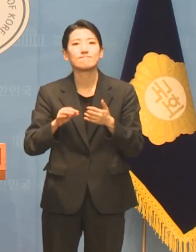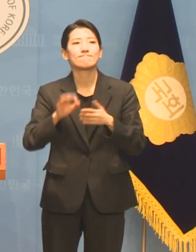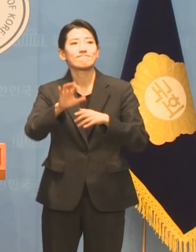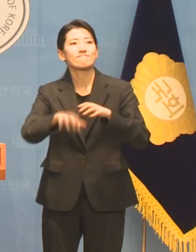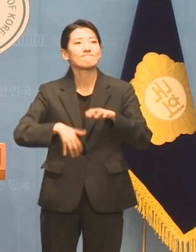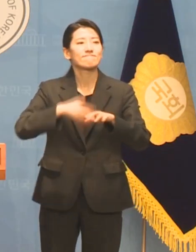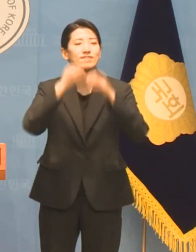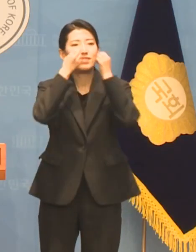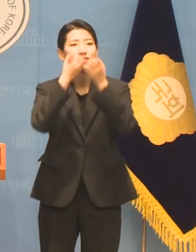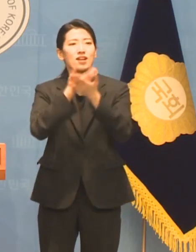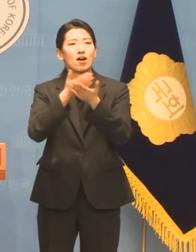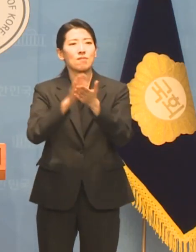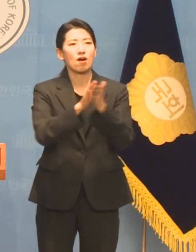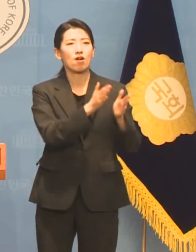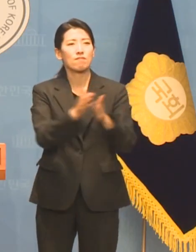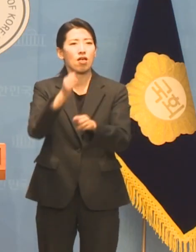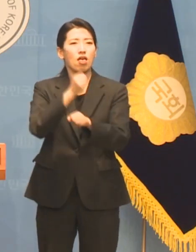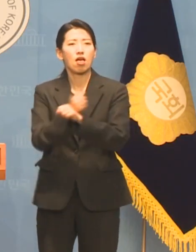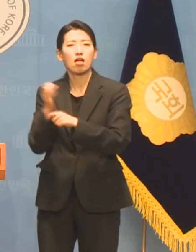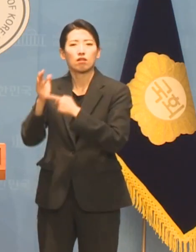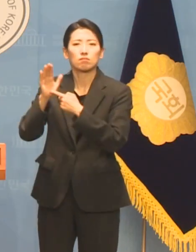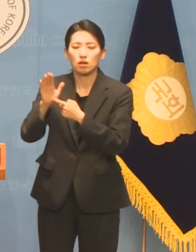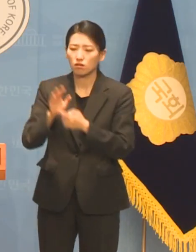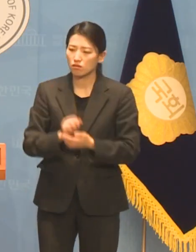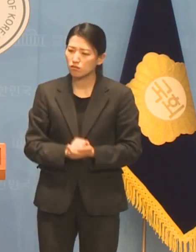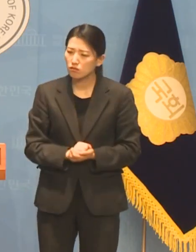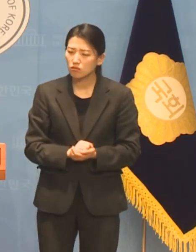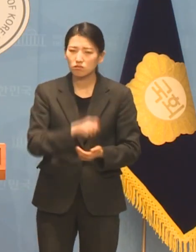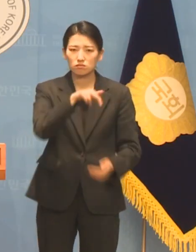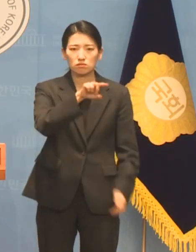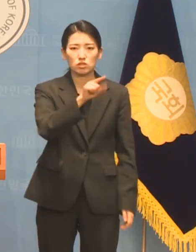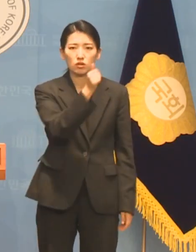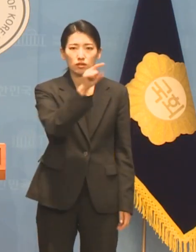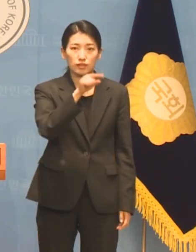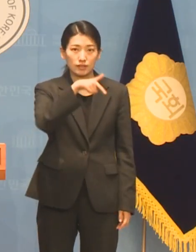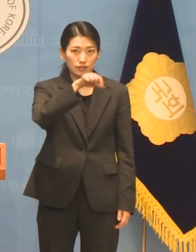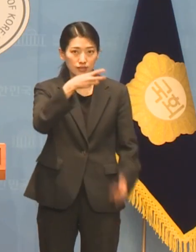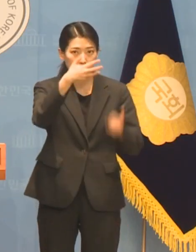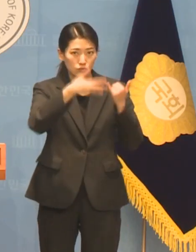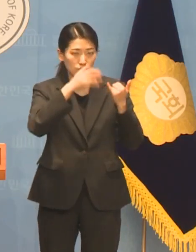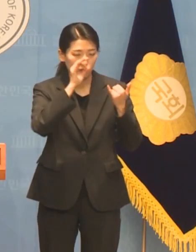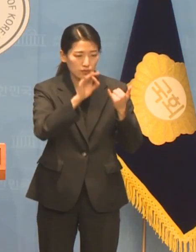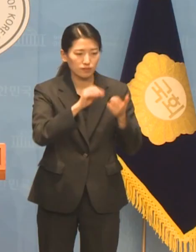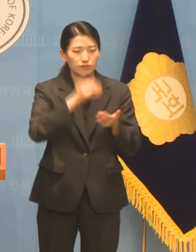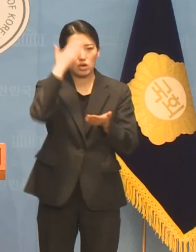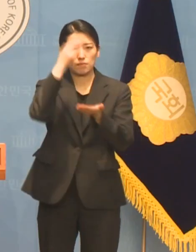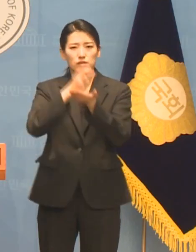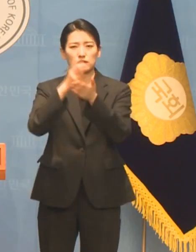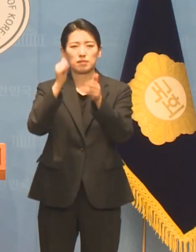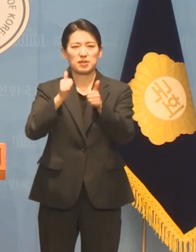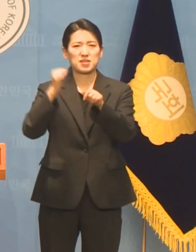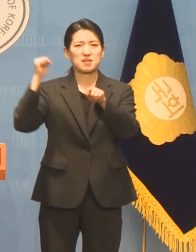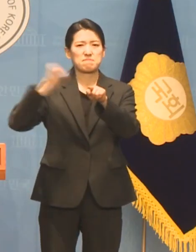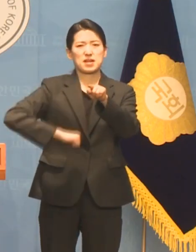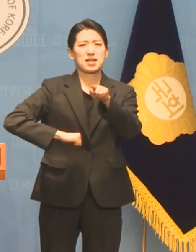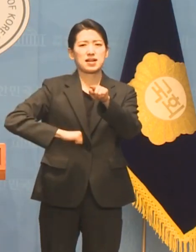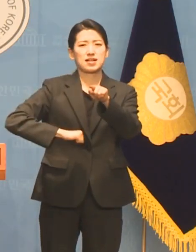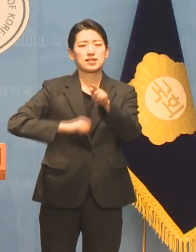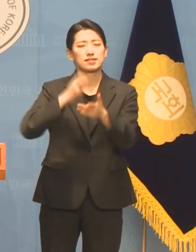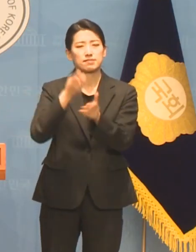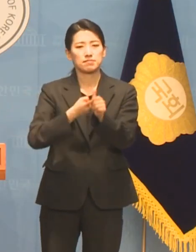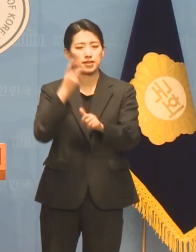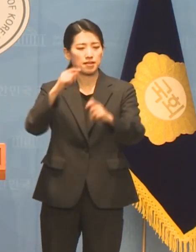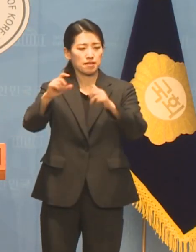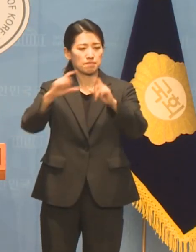준비하라라는 발언이 있었고, 전한길 뉴스 4월 4일자 영상에서는 사실상 헌재 판결을 부정하며 탄핵 승복을